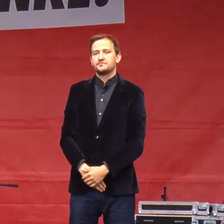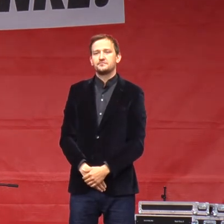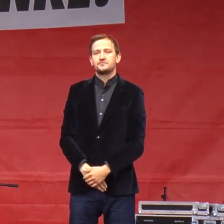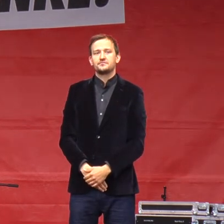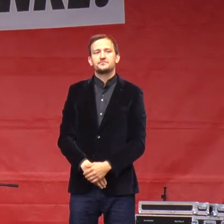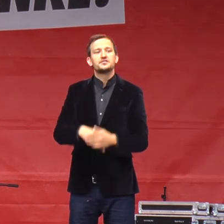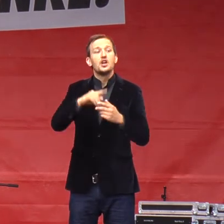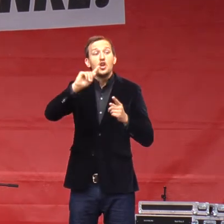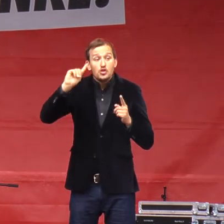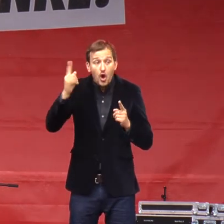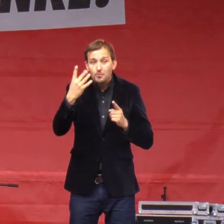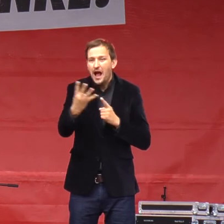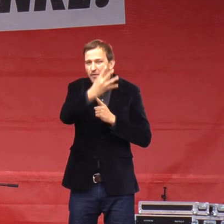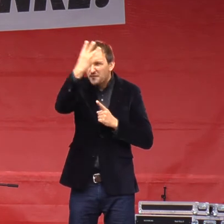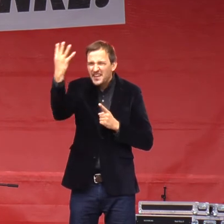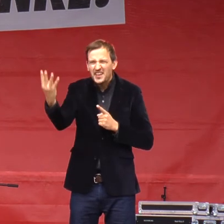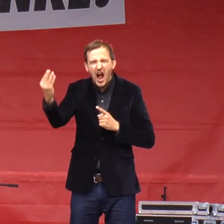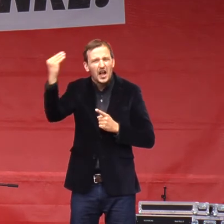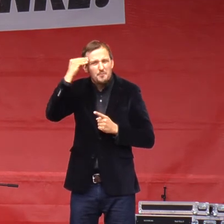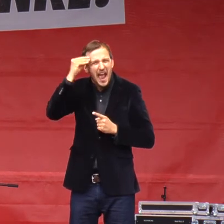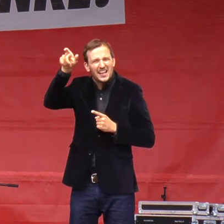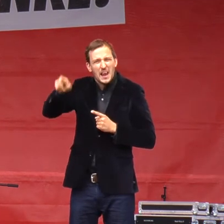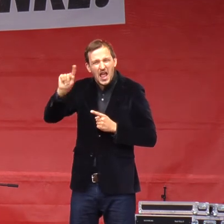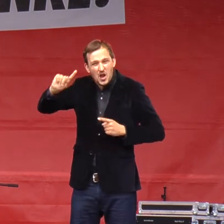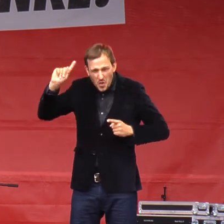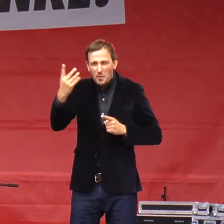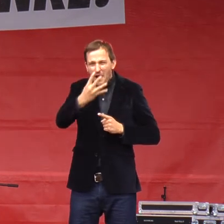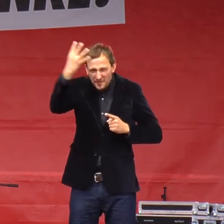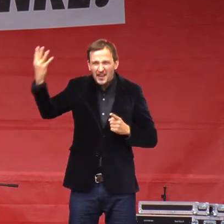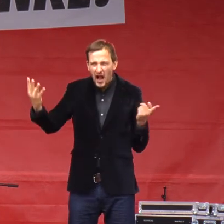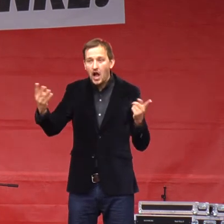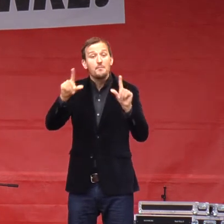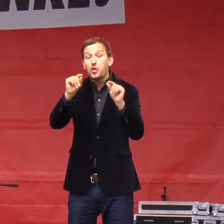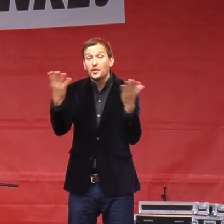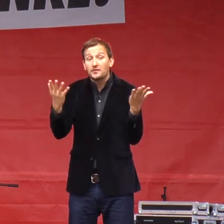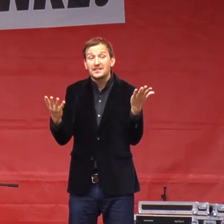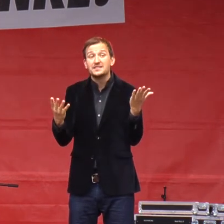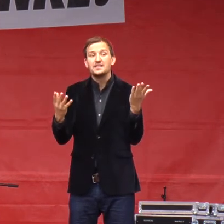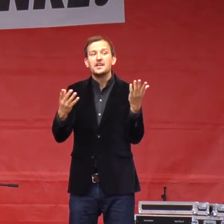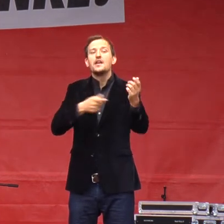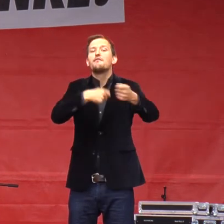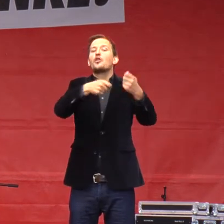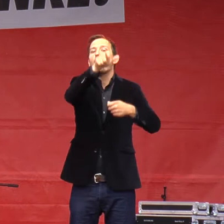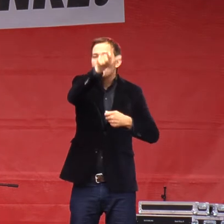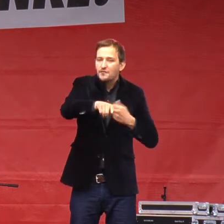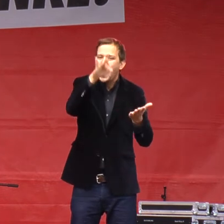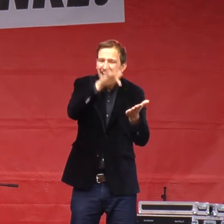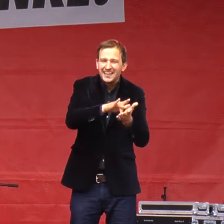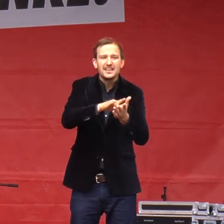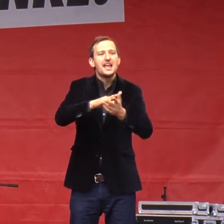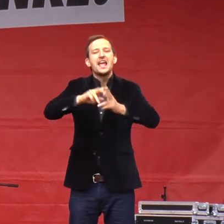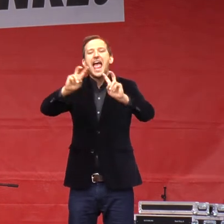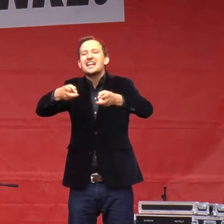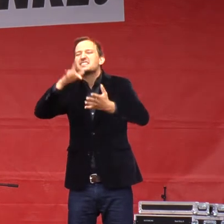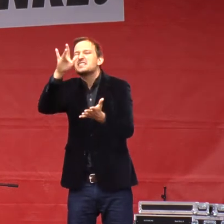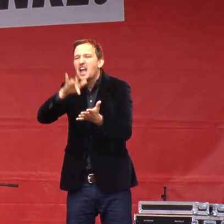Weitere 4 Jahre Merkel, was heißt das denn? Das heißt eben, dass die Verkäuferin und die Erzieherin in Frankfurt